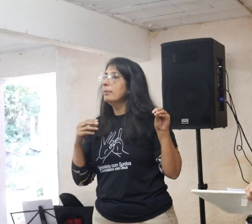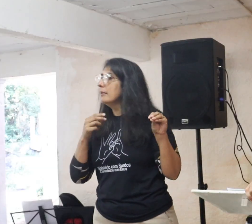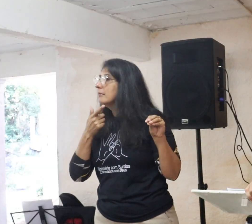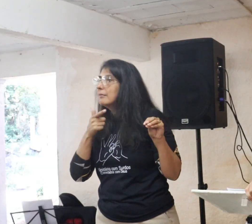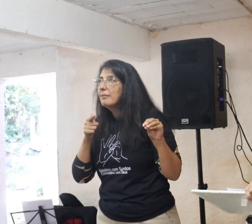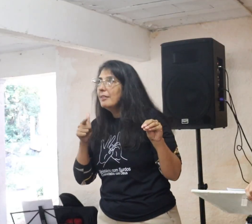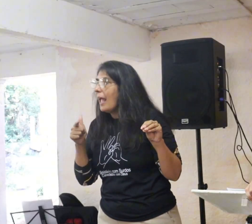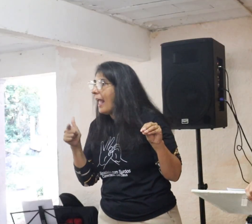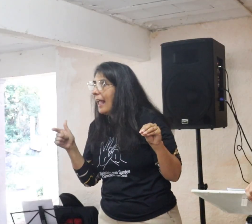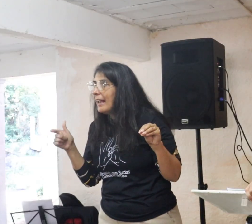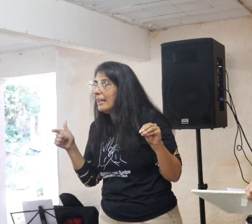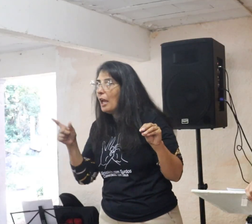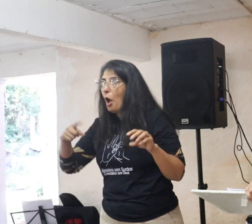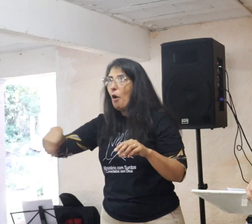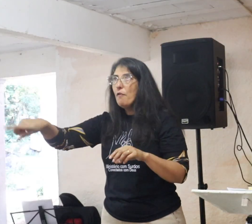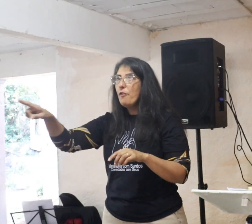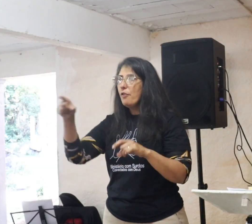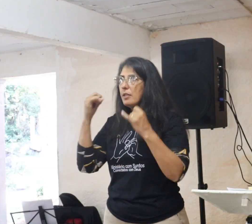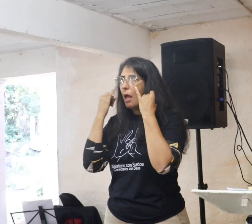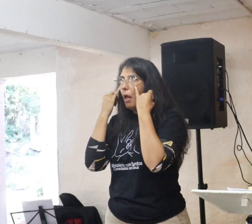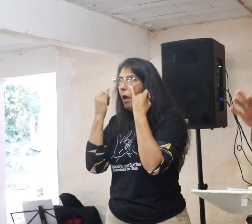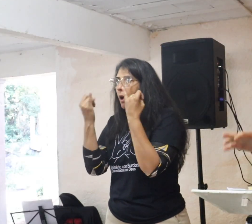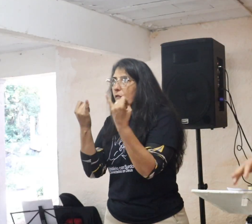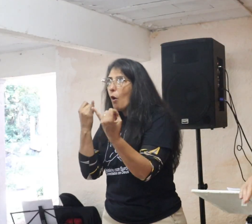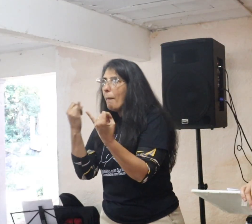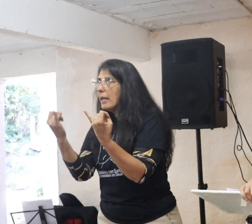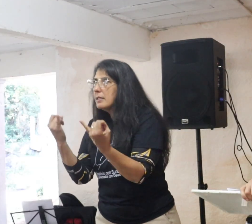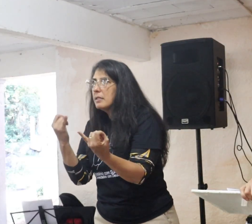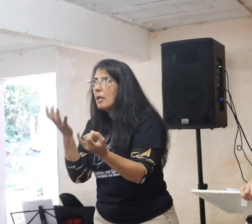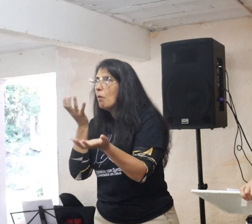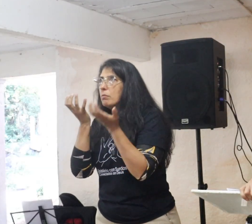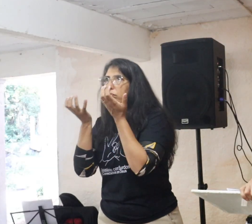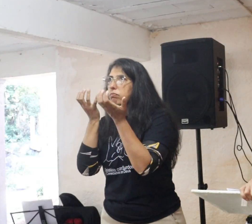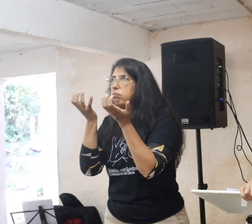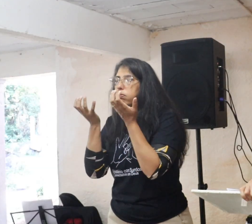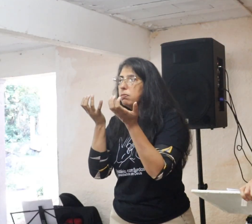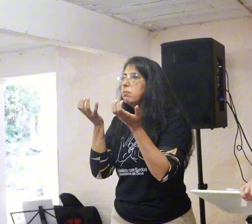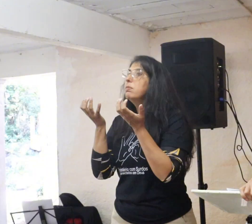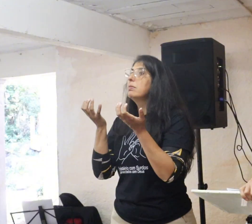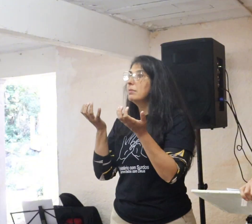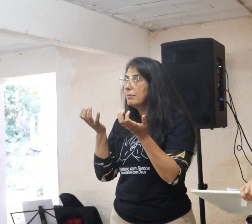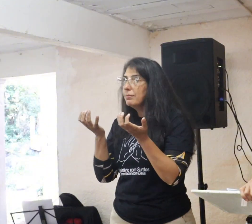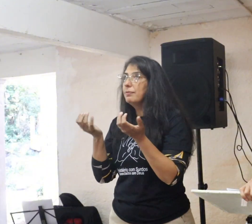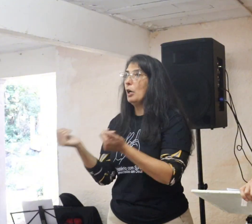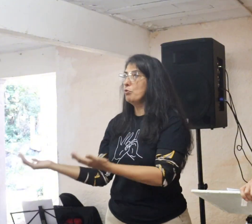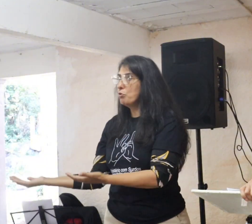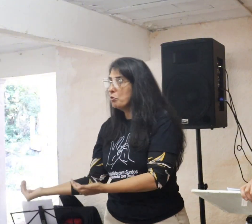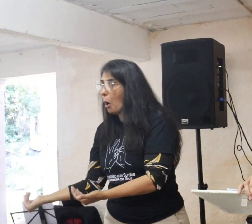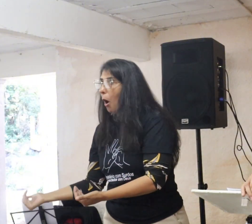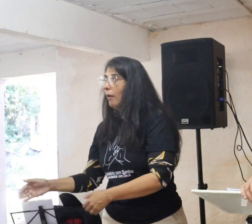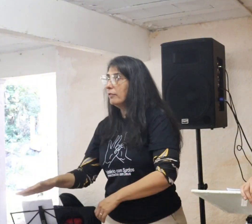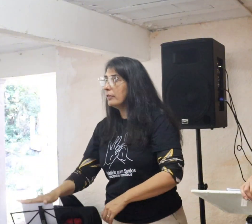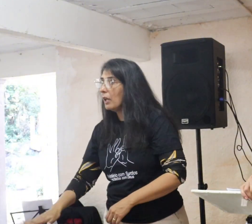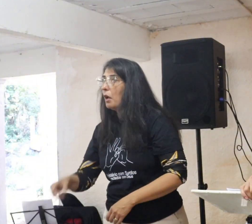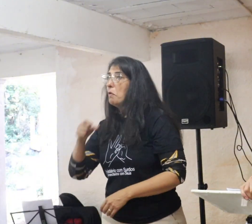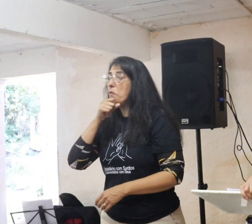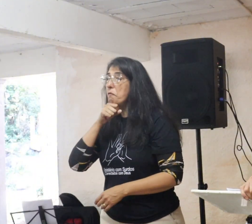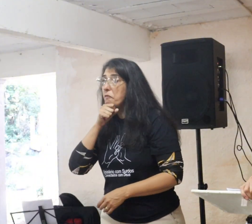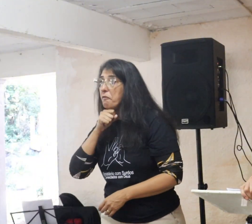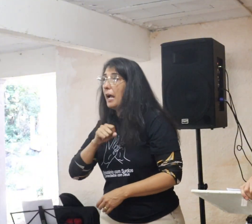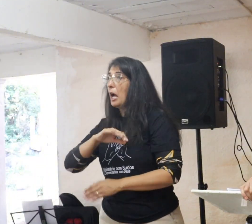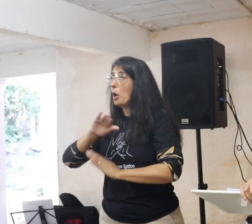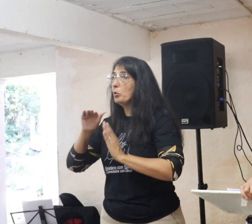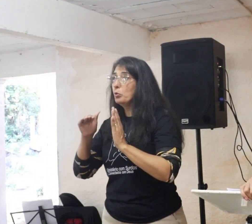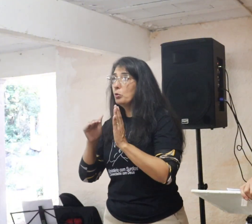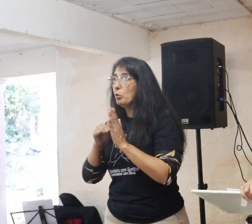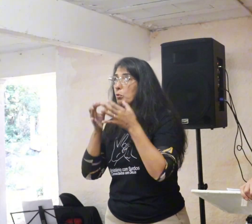o interesse, né? O interesse de todos, independente da idade. Chama a atenção também o amor dos irmãos, o amor